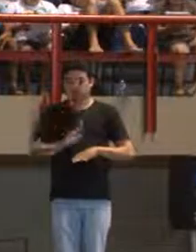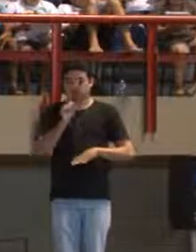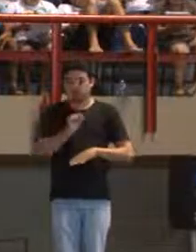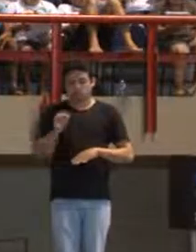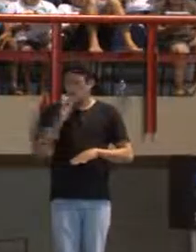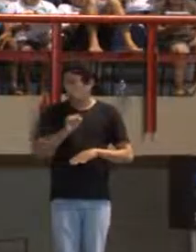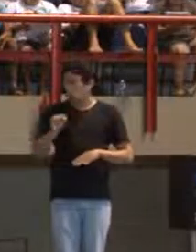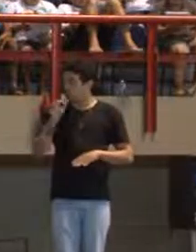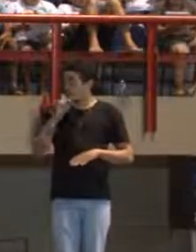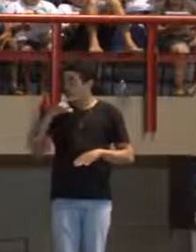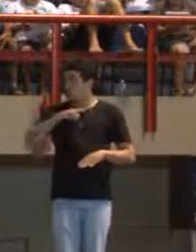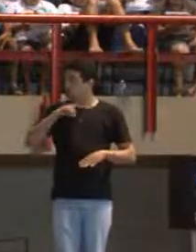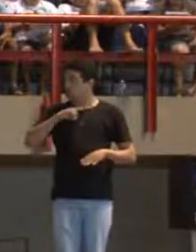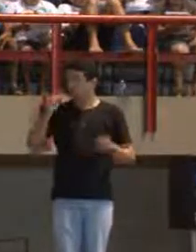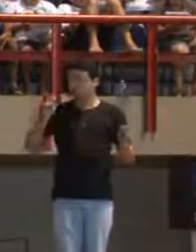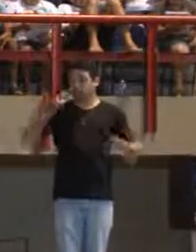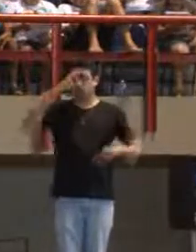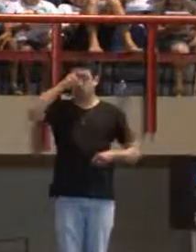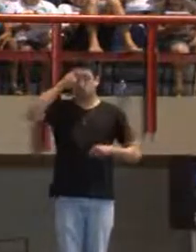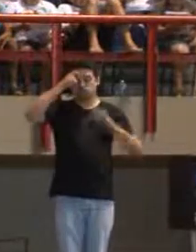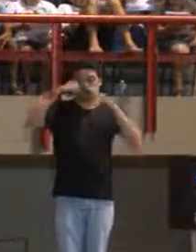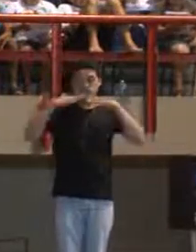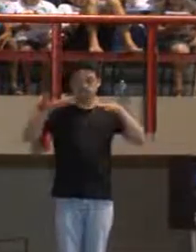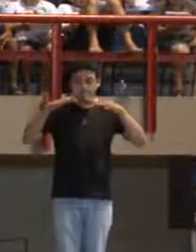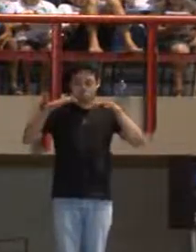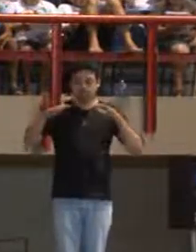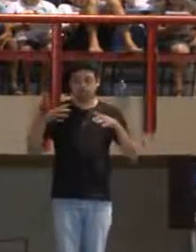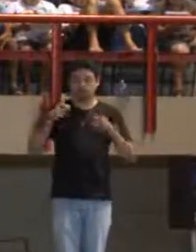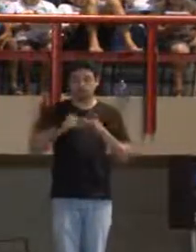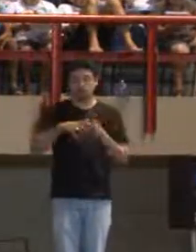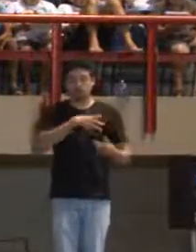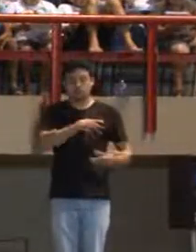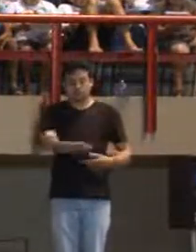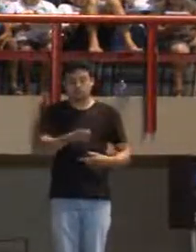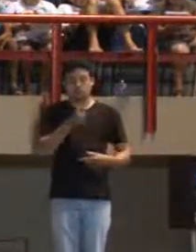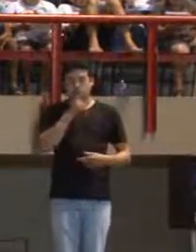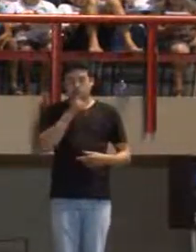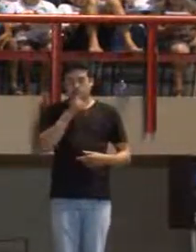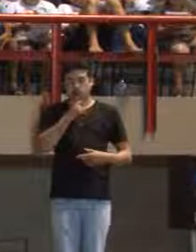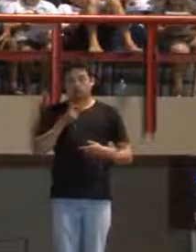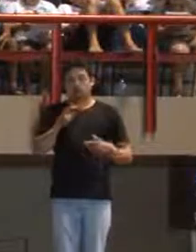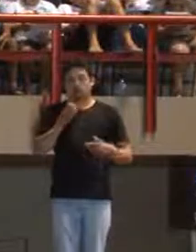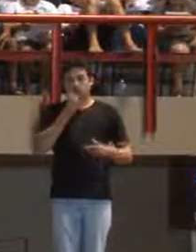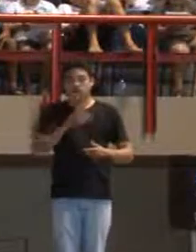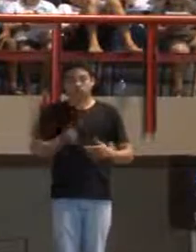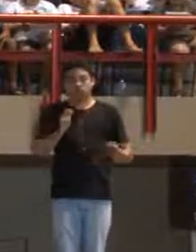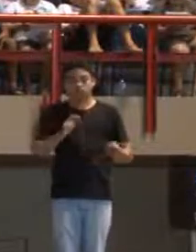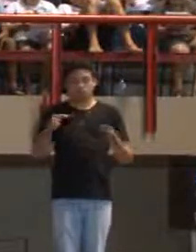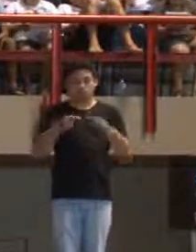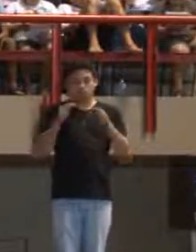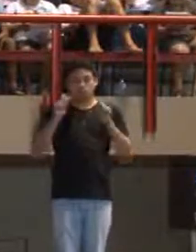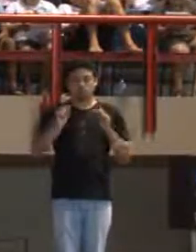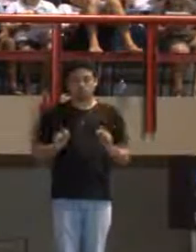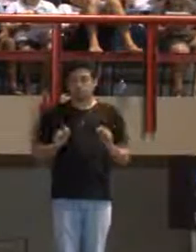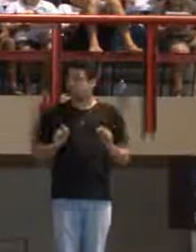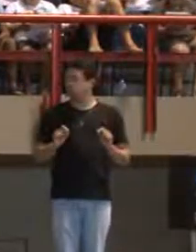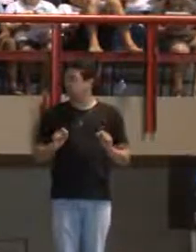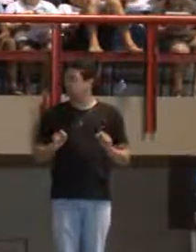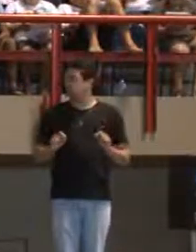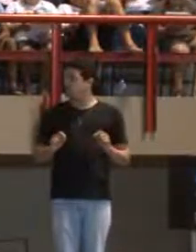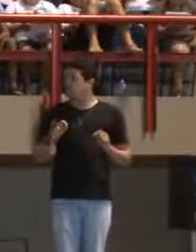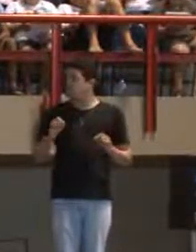solteiro, tem consciência ambiental e não tem filhos, é mais adequado. Gente, se